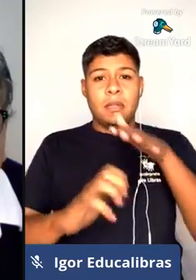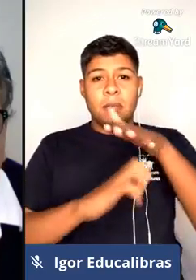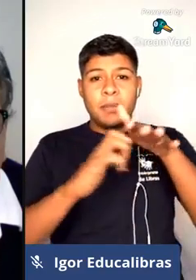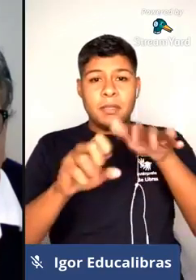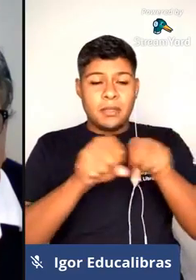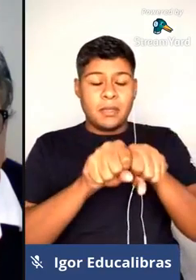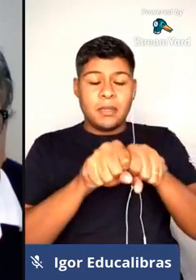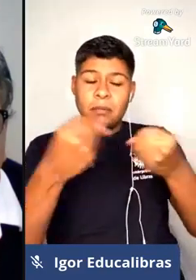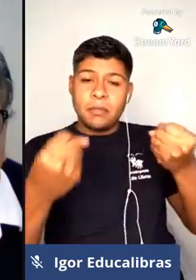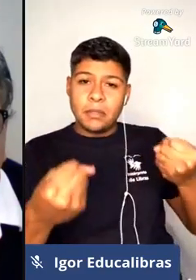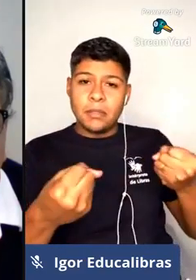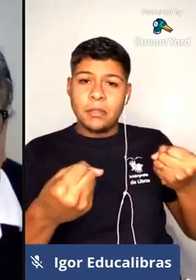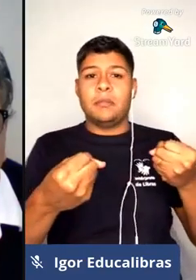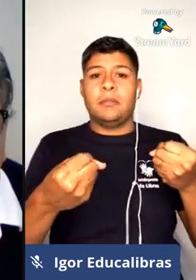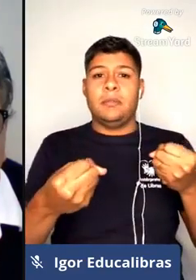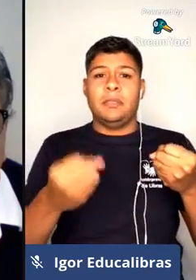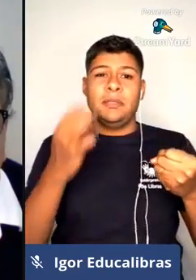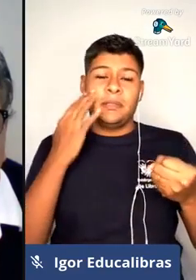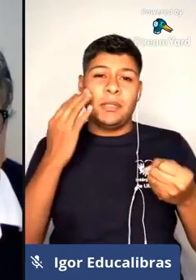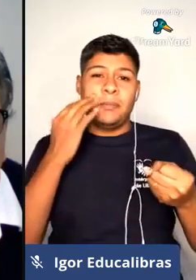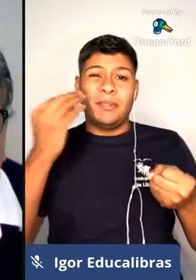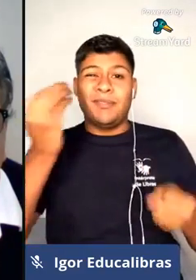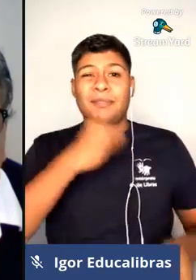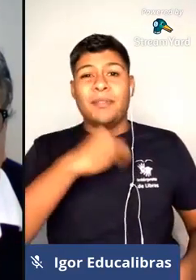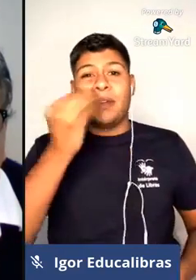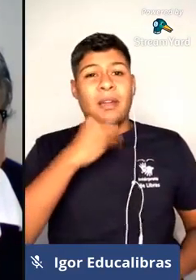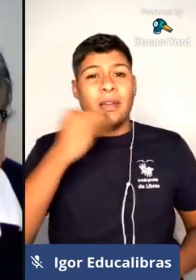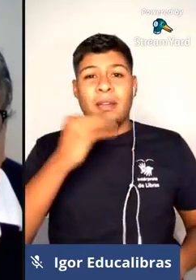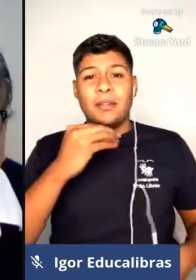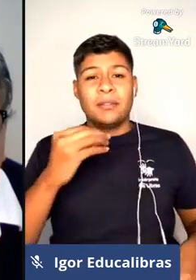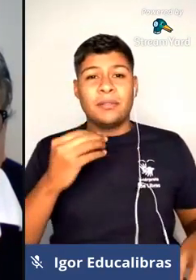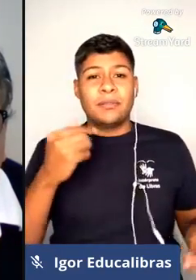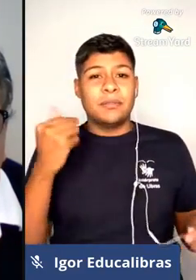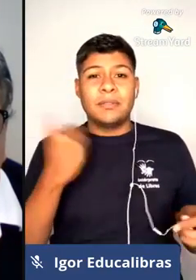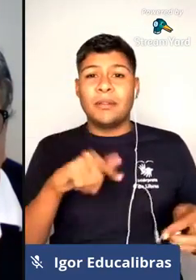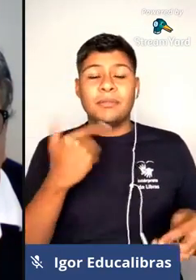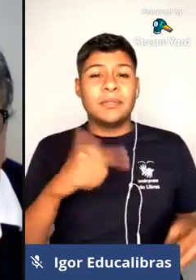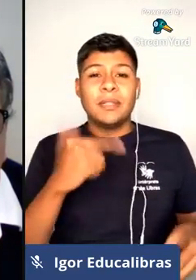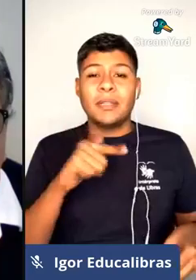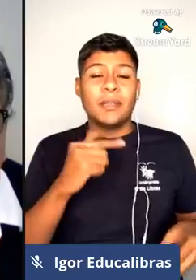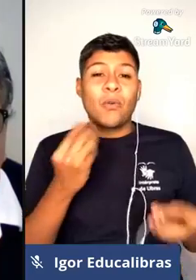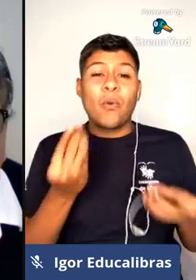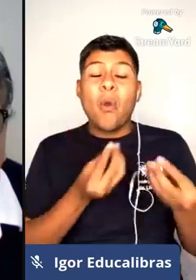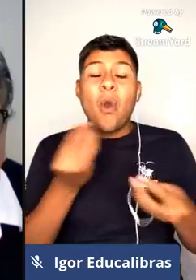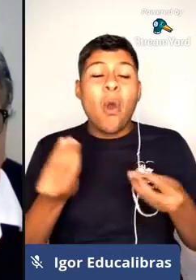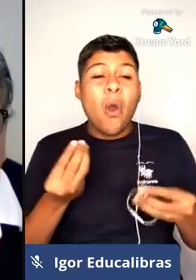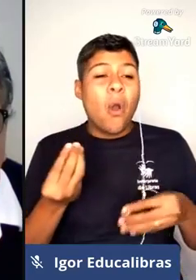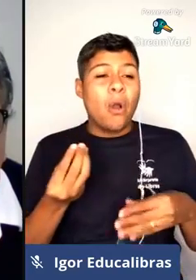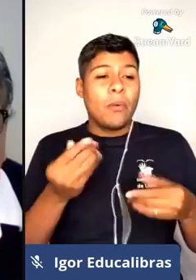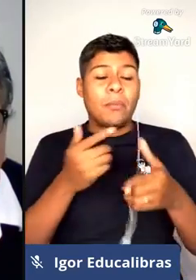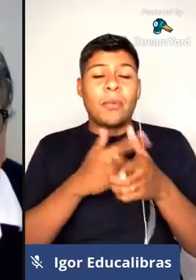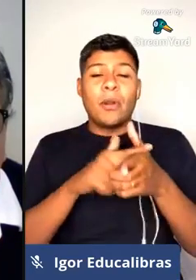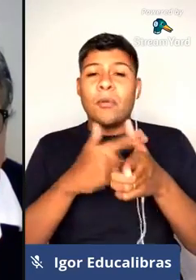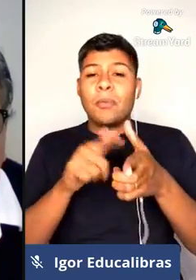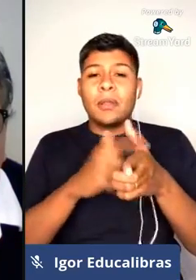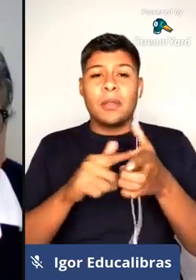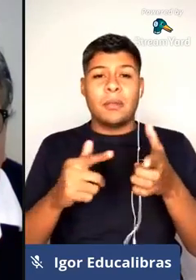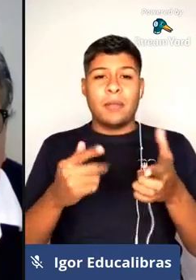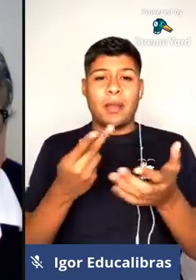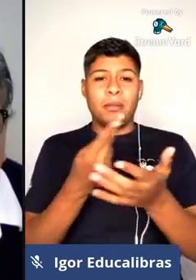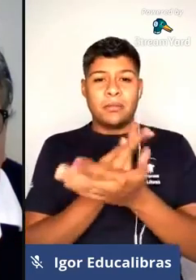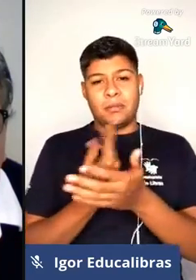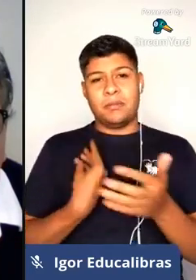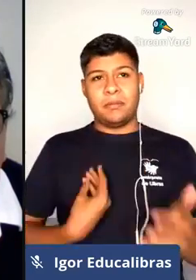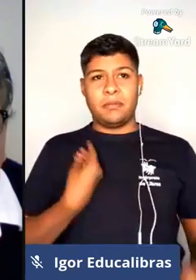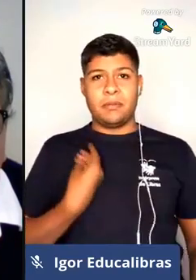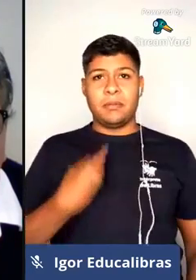economia em frangalhos. A gente não tem ainda a dimensão real do impacto que essa catástrofe vai causar